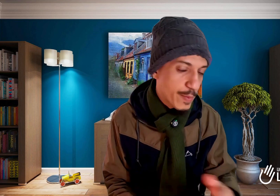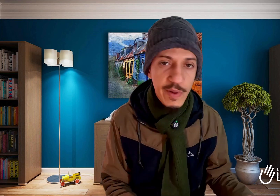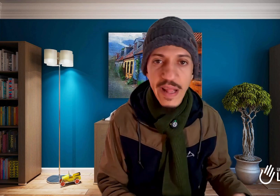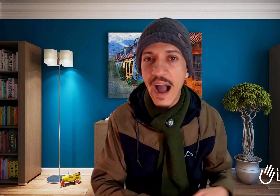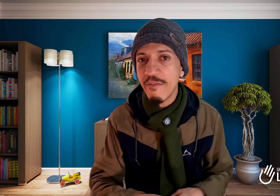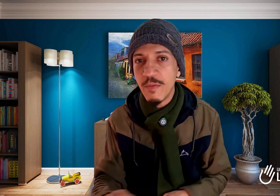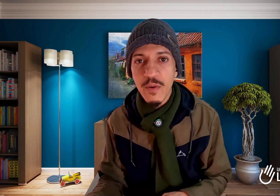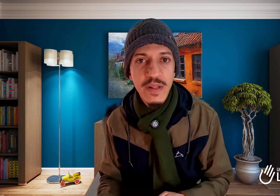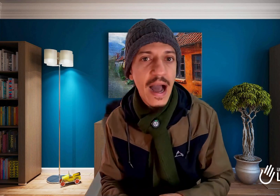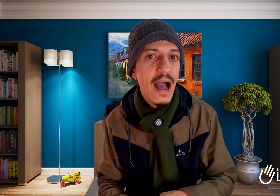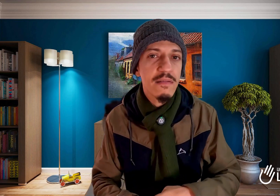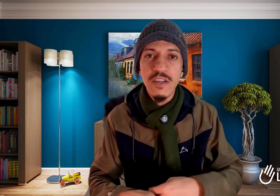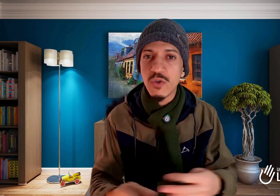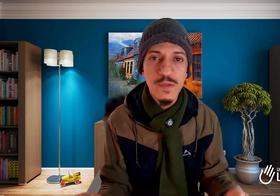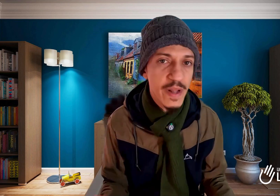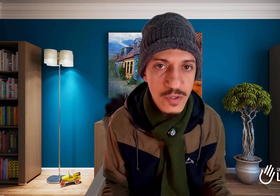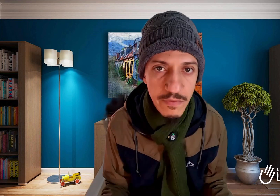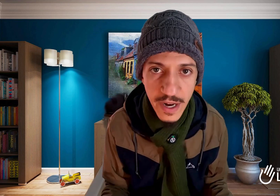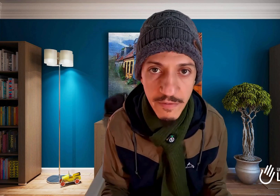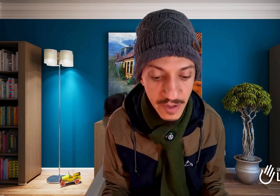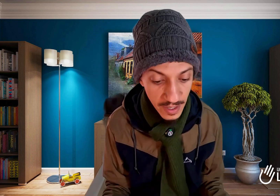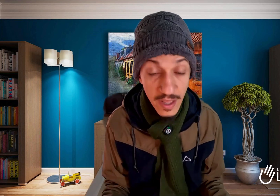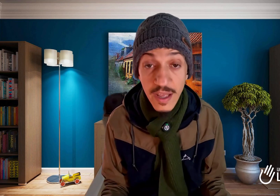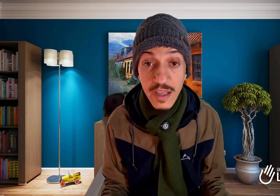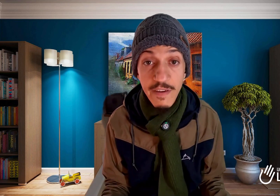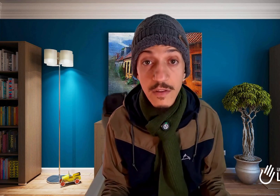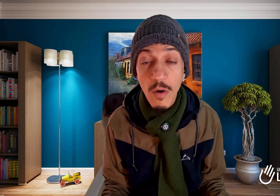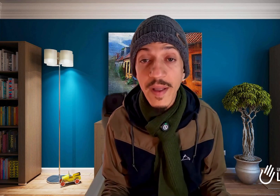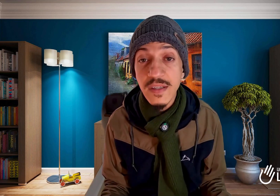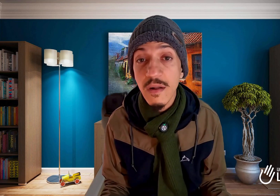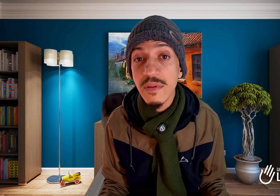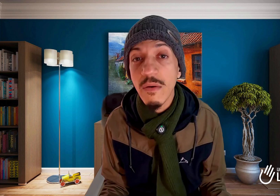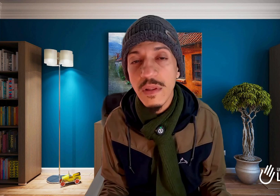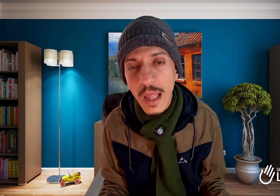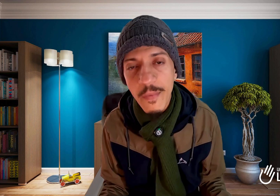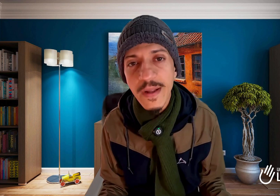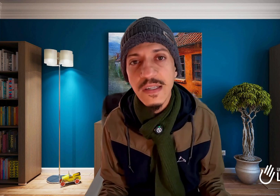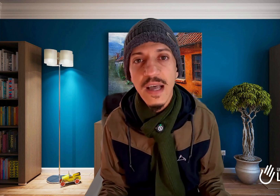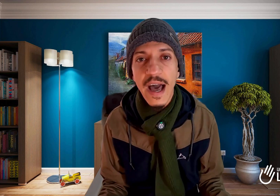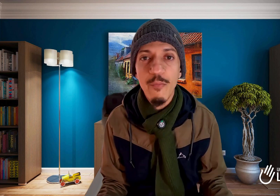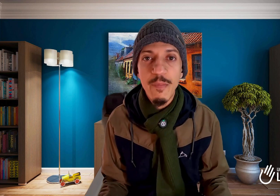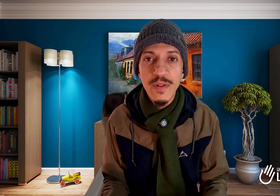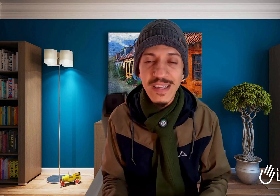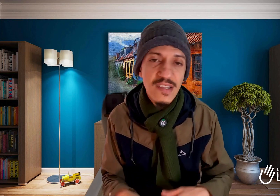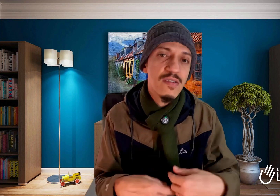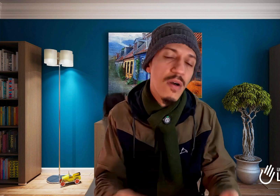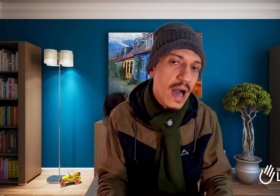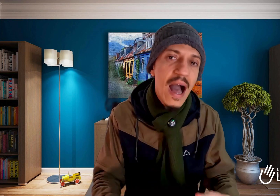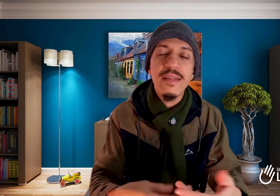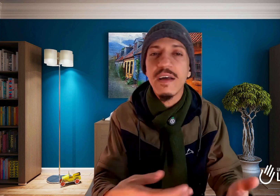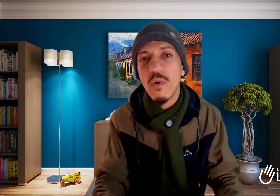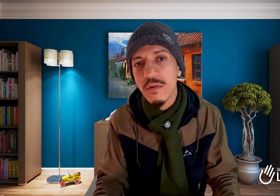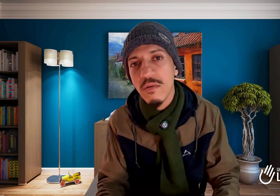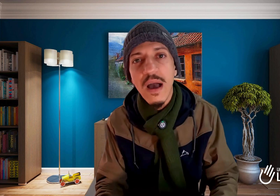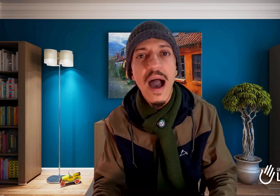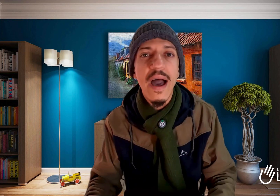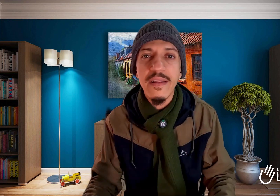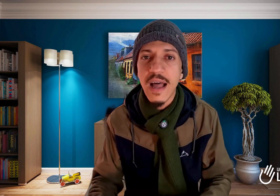cuidar, filho para cuidar, tanto de coisa para resolver na vida, e eventualmente você não tem o tempo necessário para poder se deslocar, tá num outro lugar e tal, às